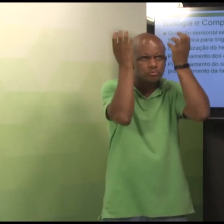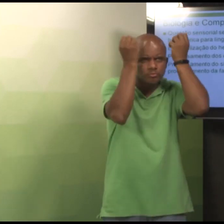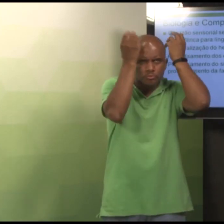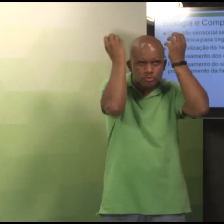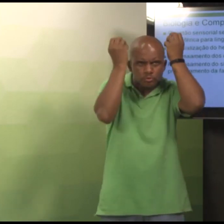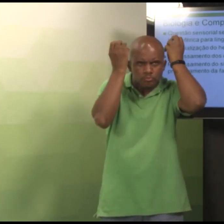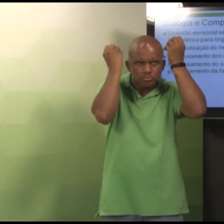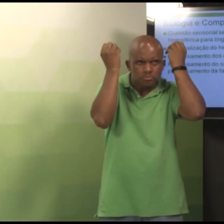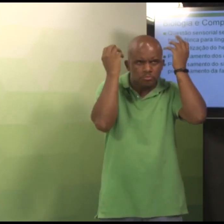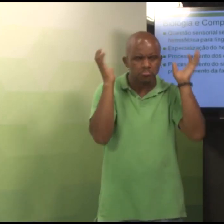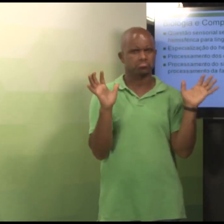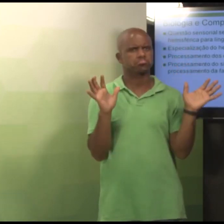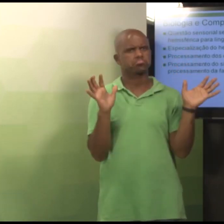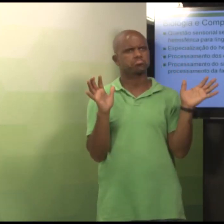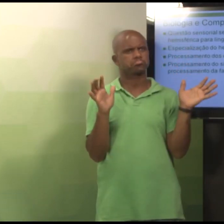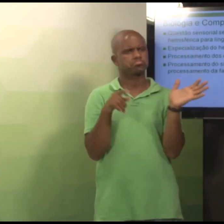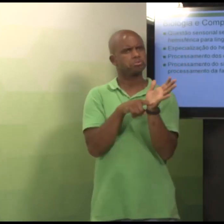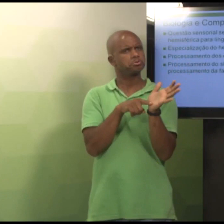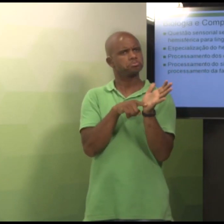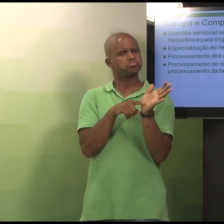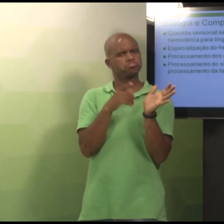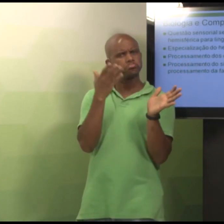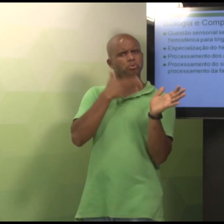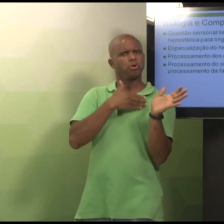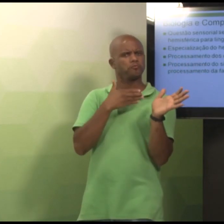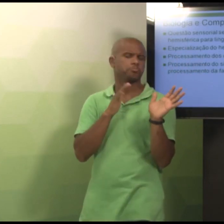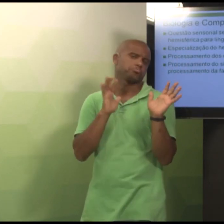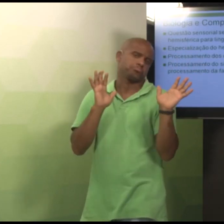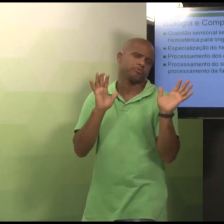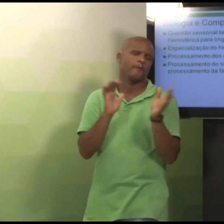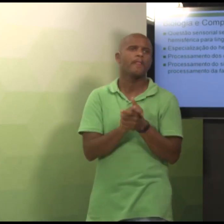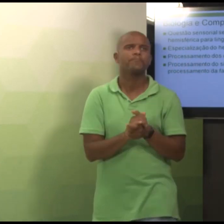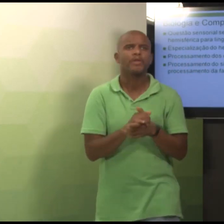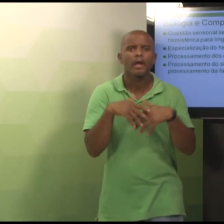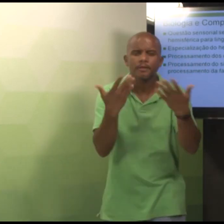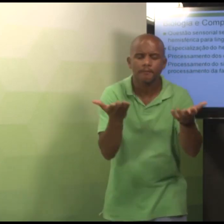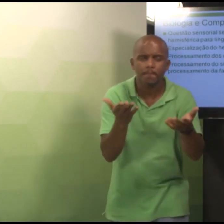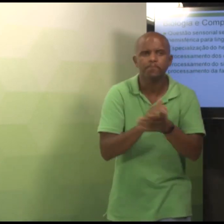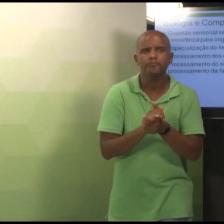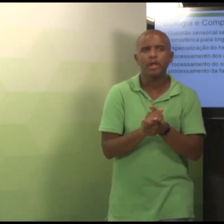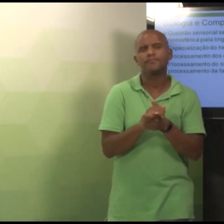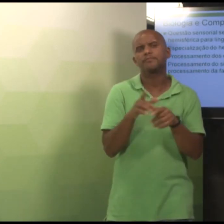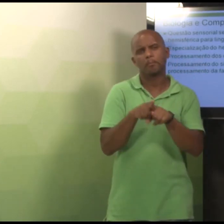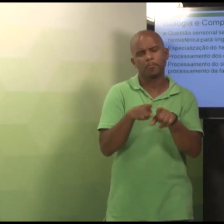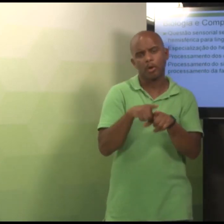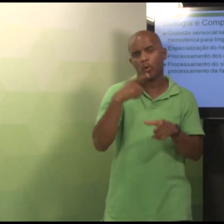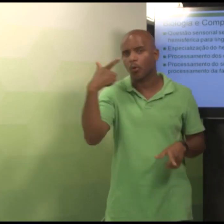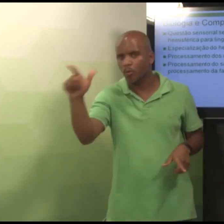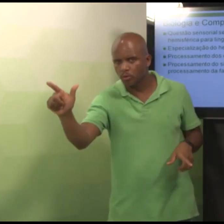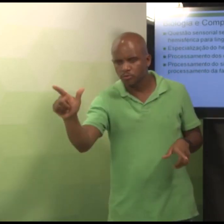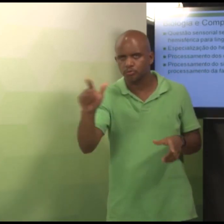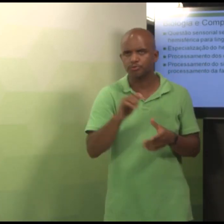esses hemisférios, essas conexões, que são responsáveis pela linguagem.